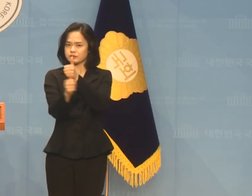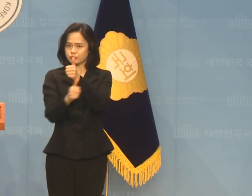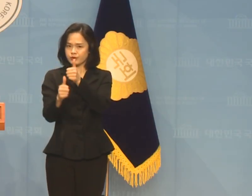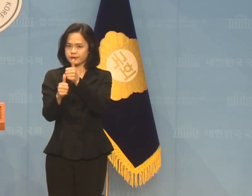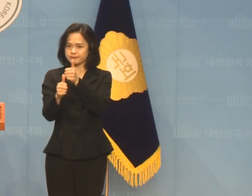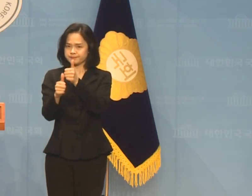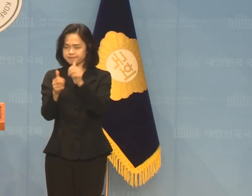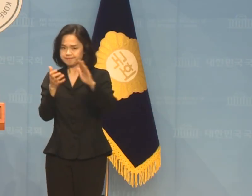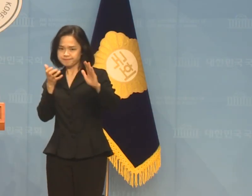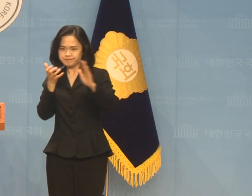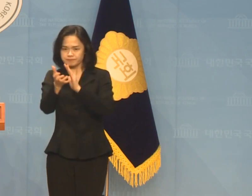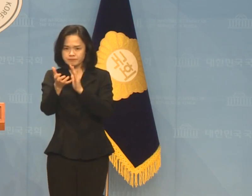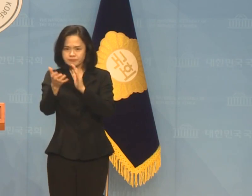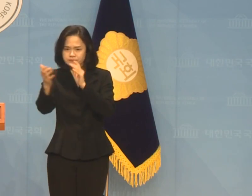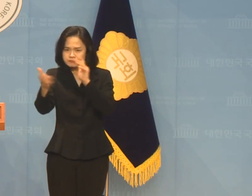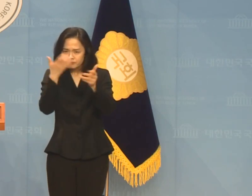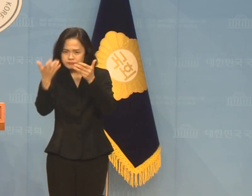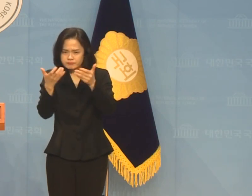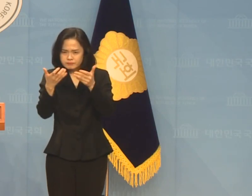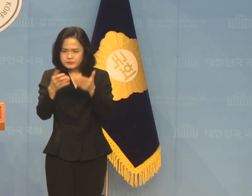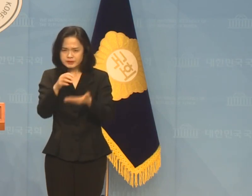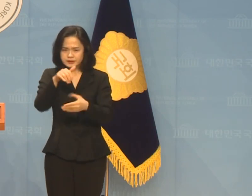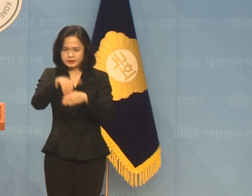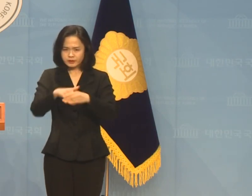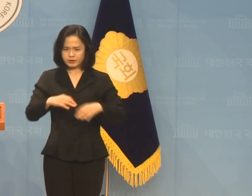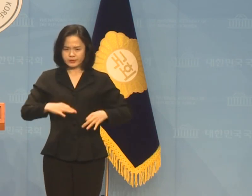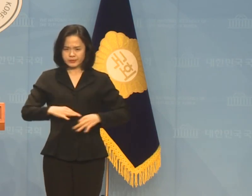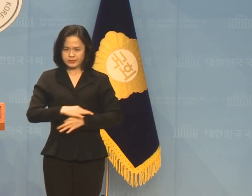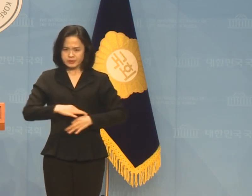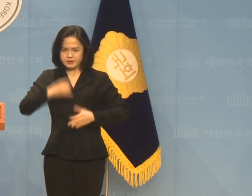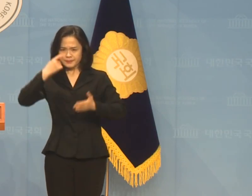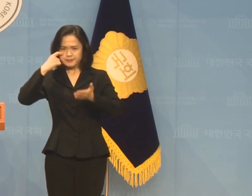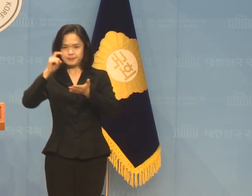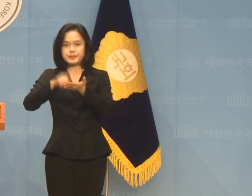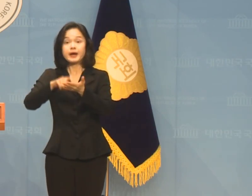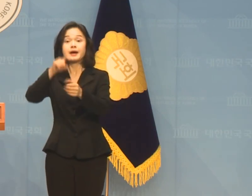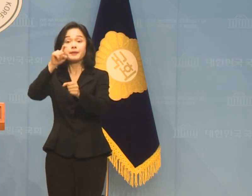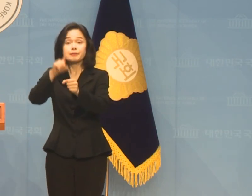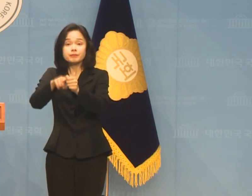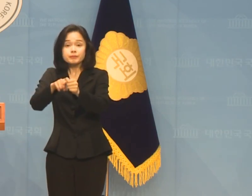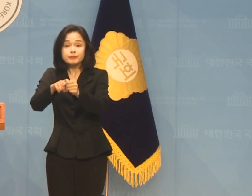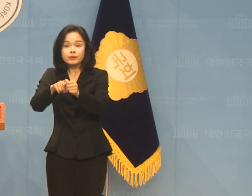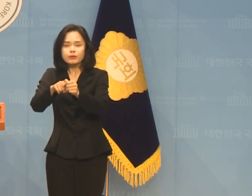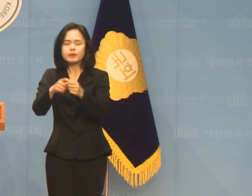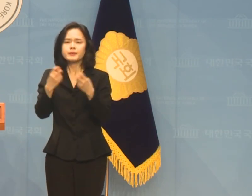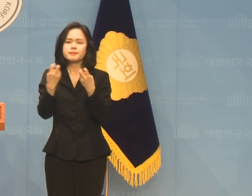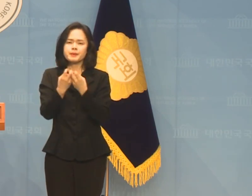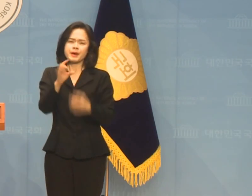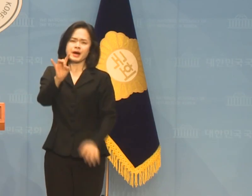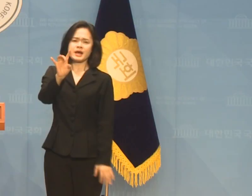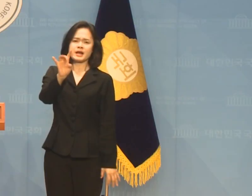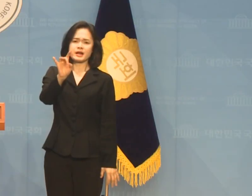바로 그것이었습니다. 그렇기 때문에 이를 위한 유일한 방법이 비상계엄이라고 판단해서